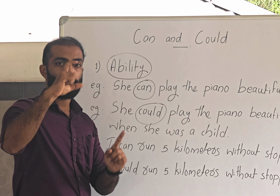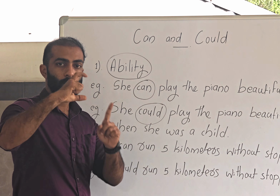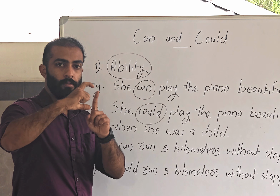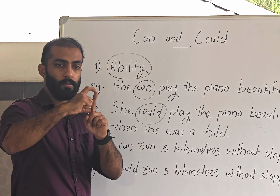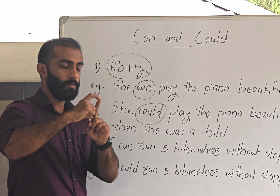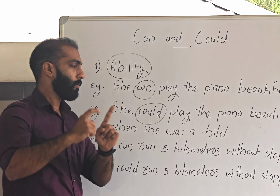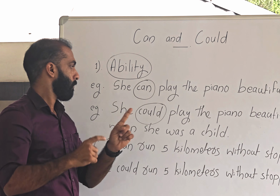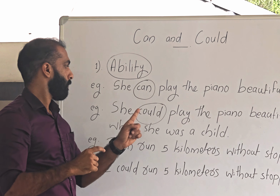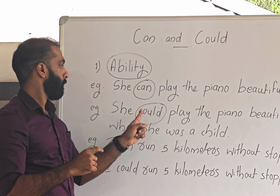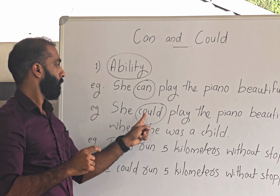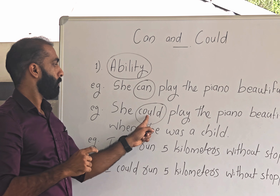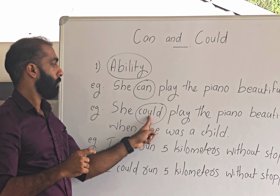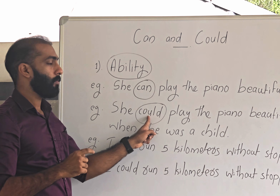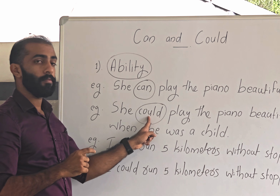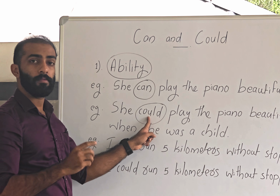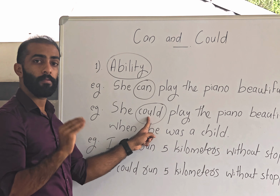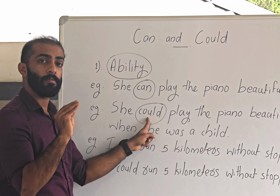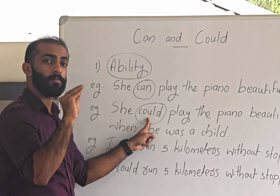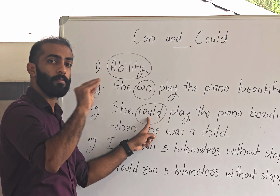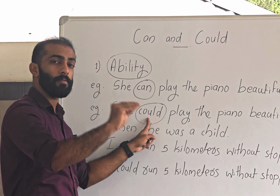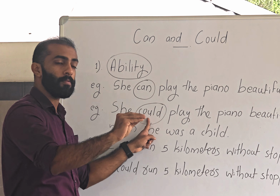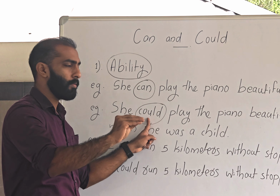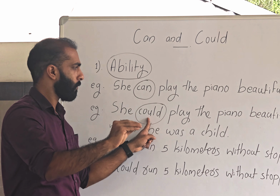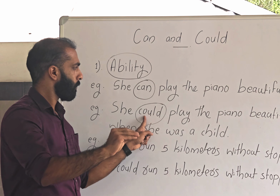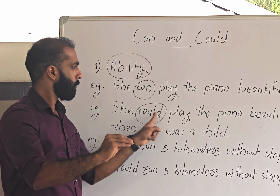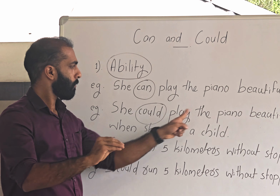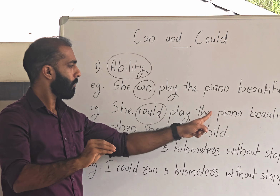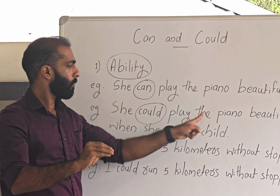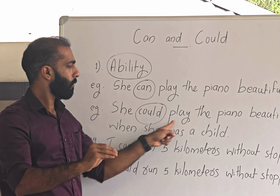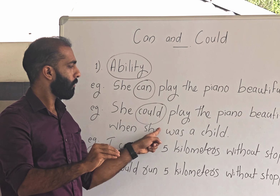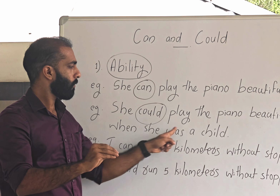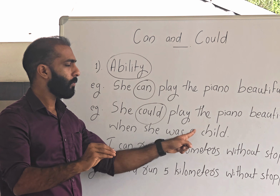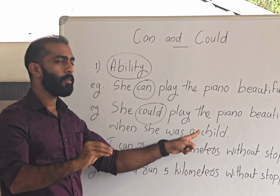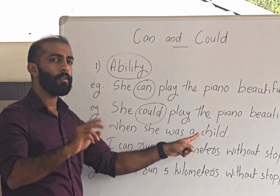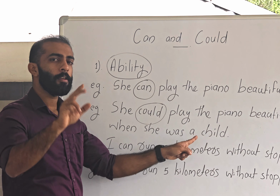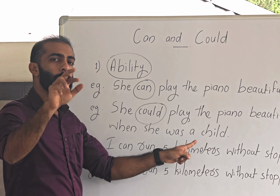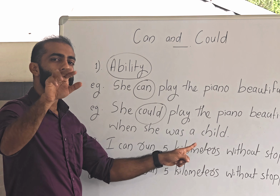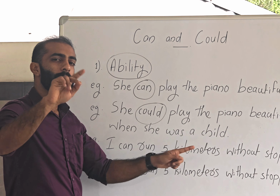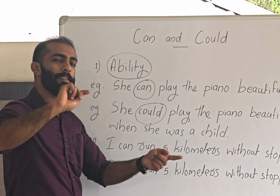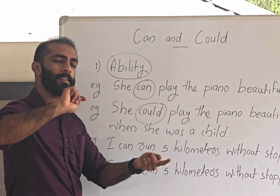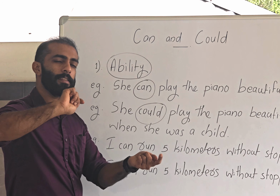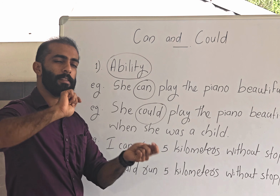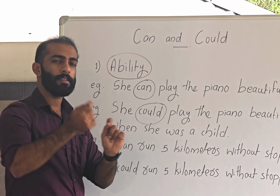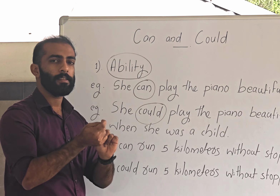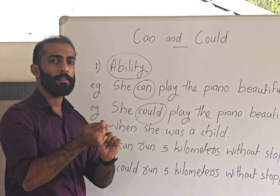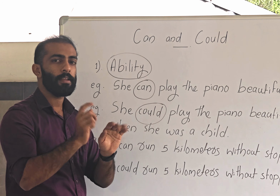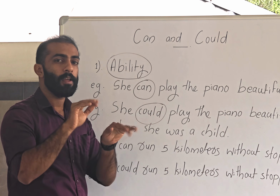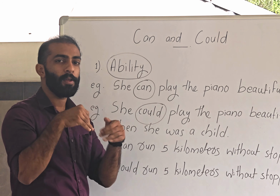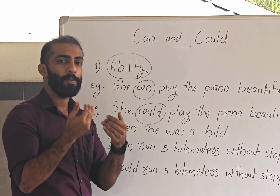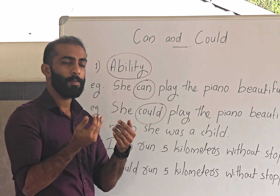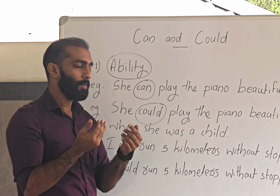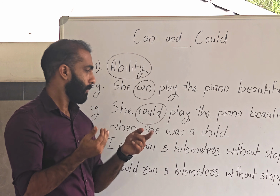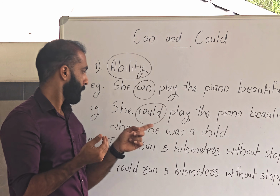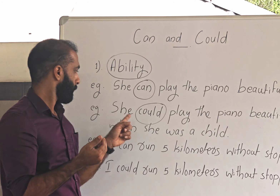സെന്റൻസ് ഷീ കുഡ് പ്ലേ ദ പിയാനോ ബ്യൂട്ടിഫുള്ളി വെൻ ഷി വാസ് എ ചൈൽഡ് എന്നായി മാറി. അതിൻ്റെ അർത്ഥം